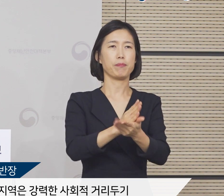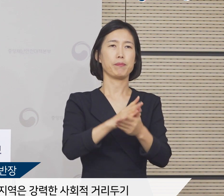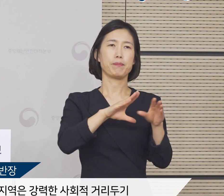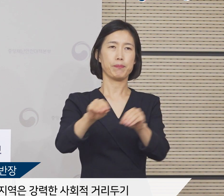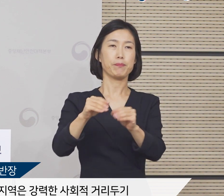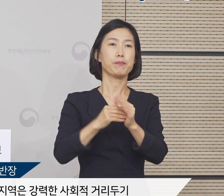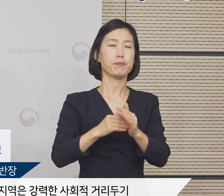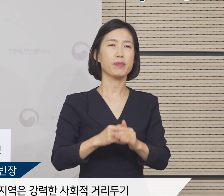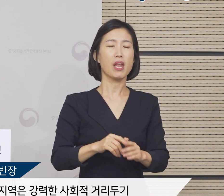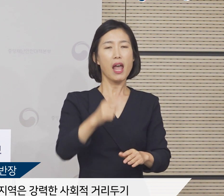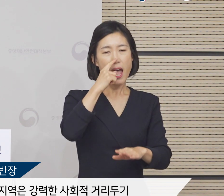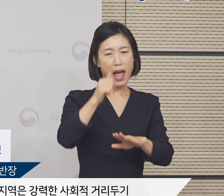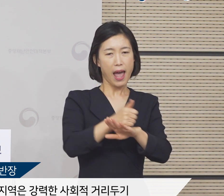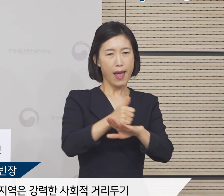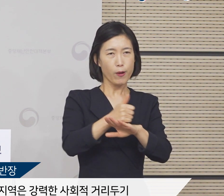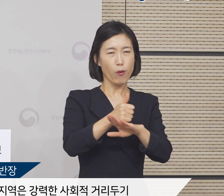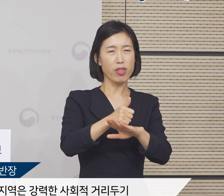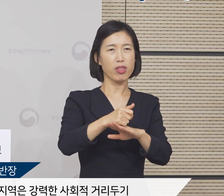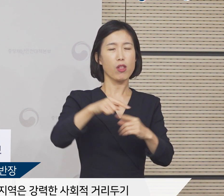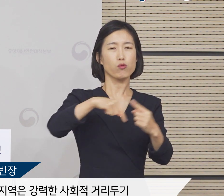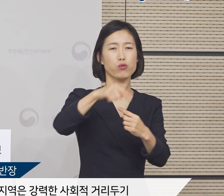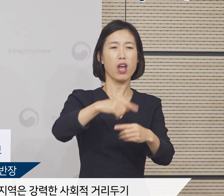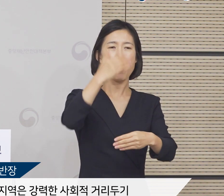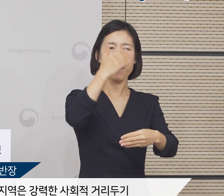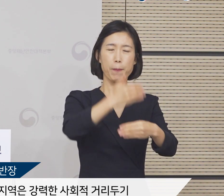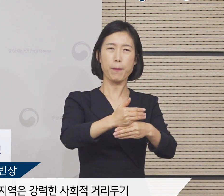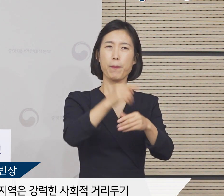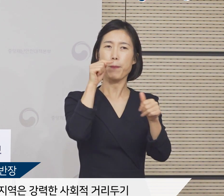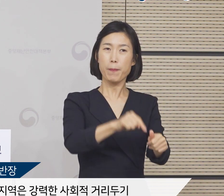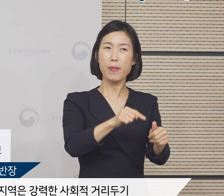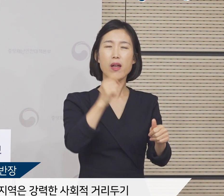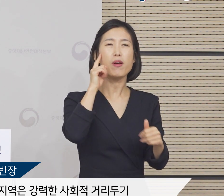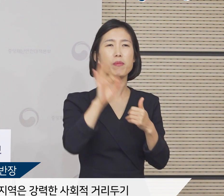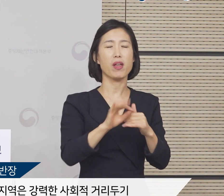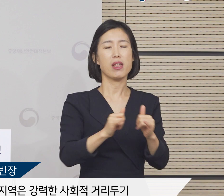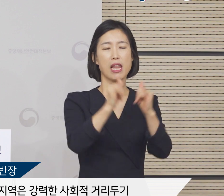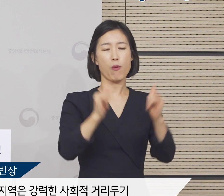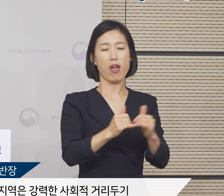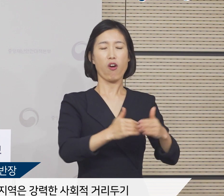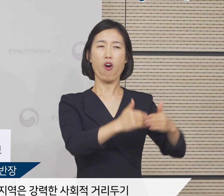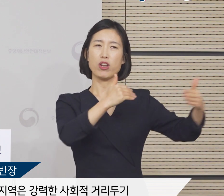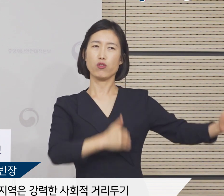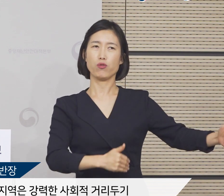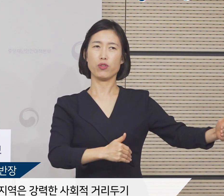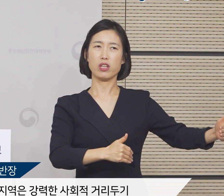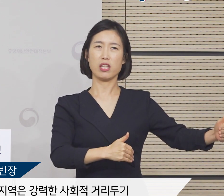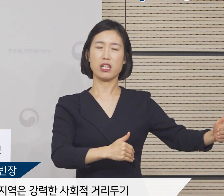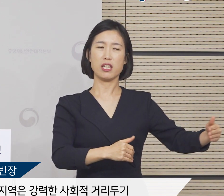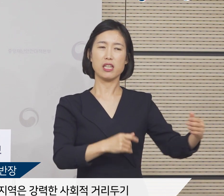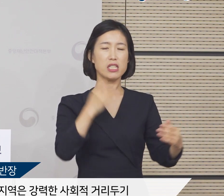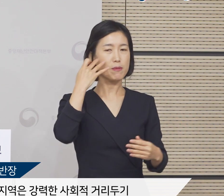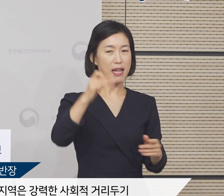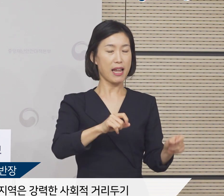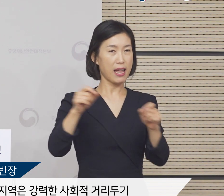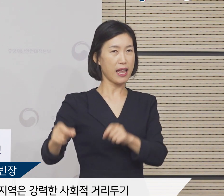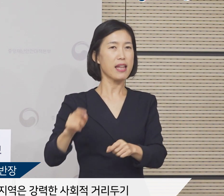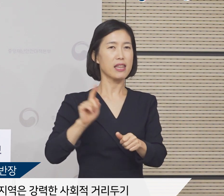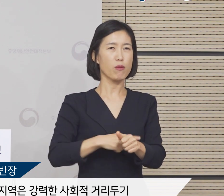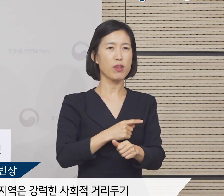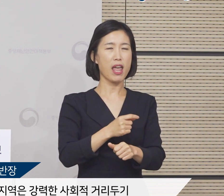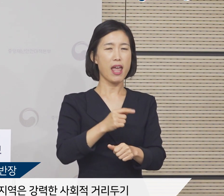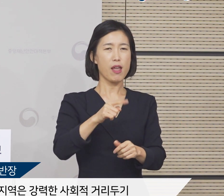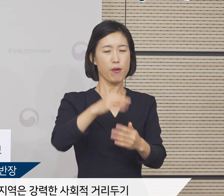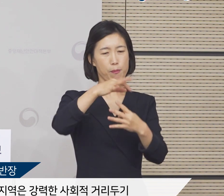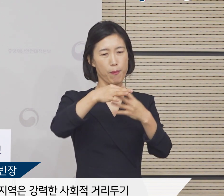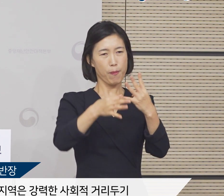학원이 운영 제한 업종으로 지정된 지역은 강력한 사회적 거리두기 연장에 따라 방역 점검 결과 지적된